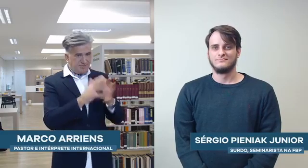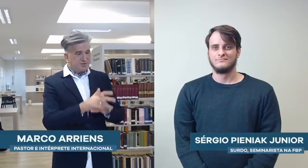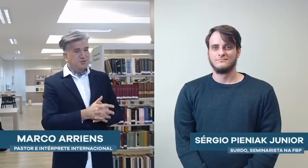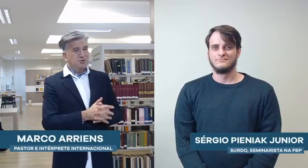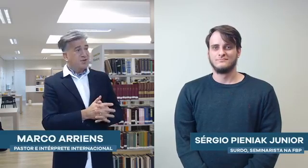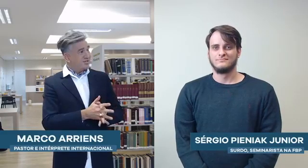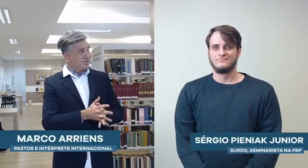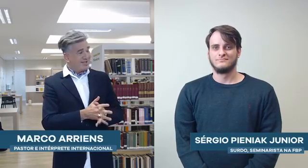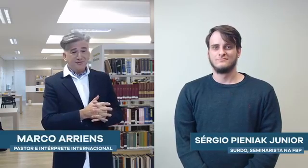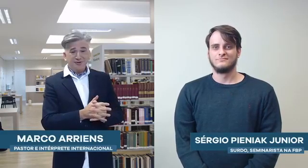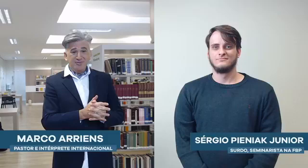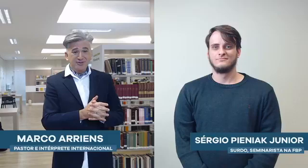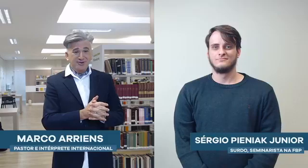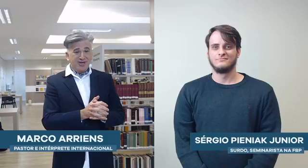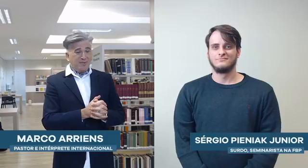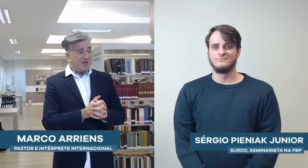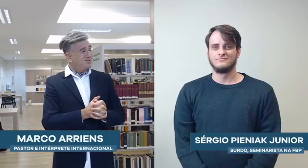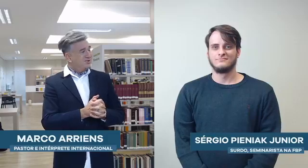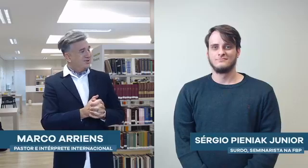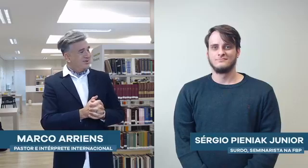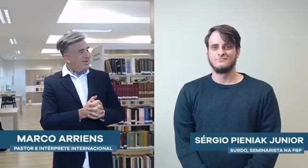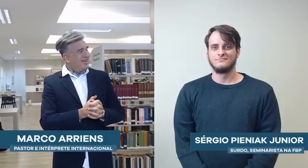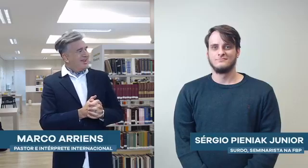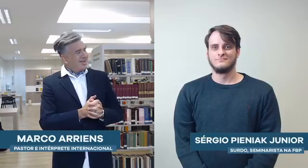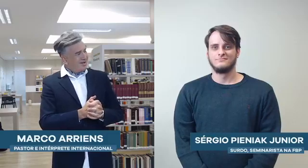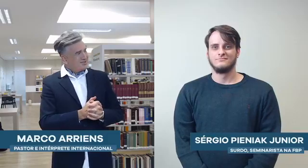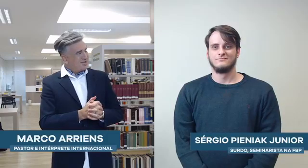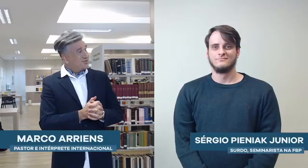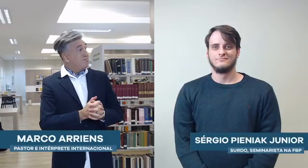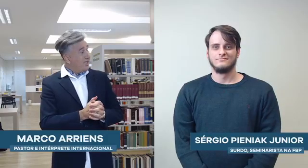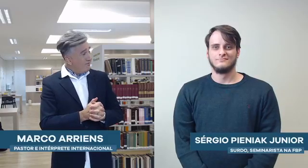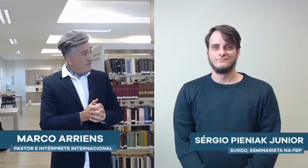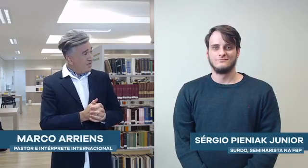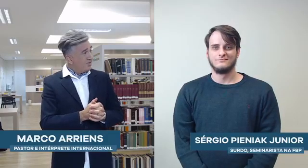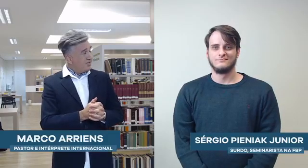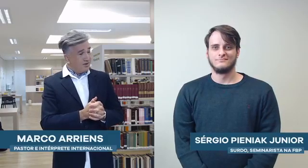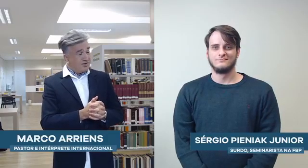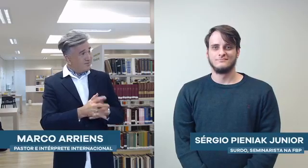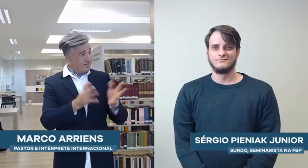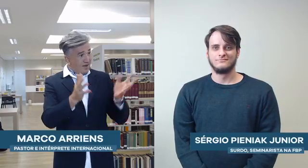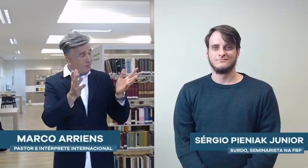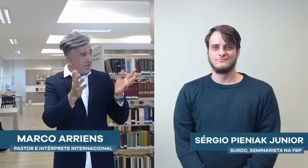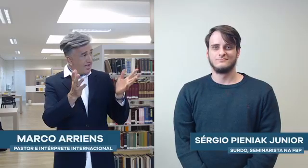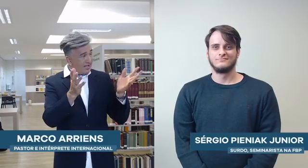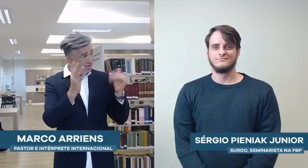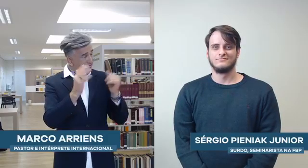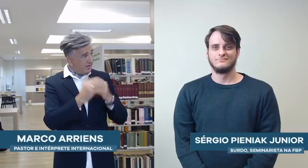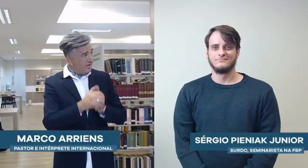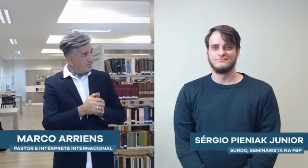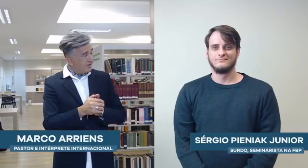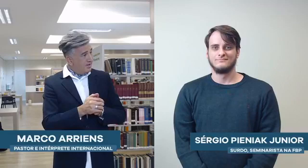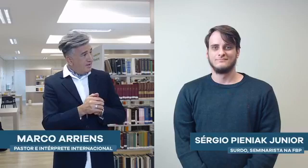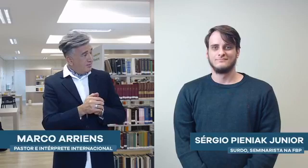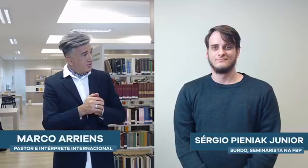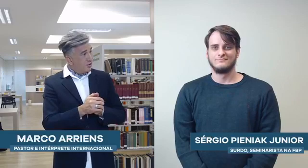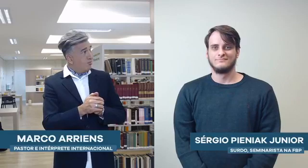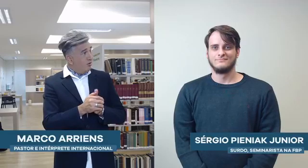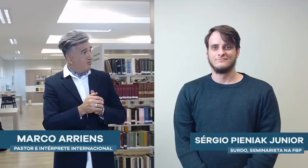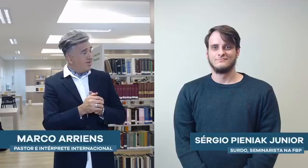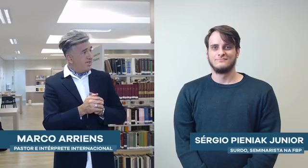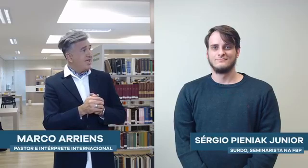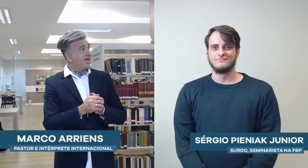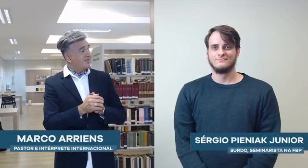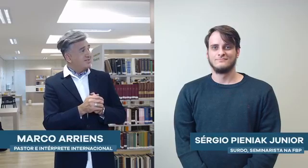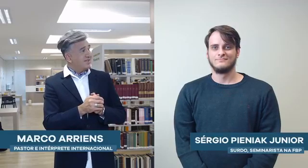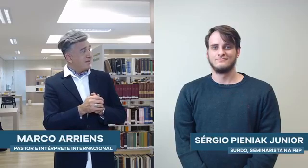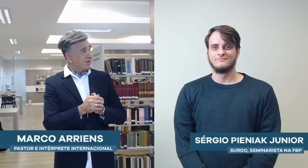nós temos um surdo aí que já está se formando pastor. Legal, Sérgio, bem-vindo então. E você tem algum recado aí para dar para o seu povo